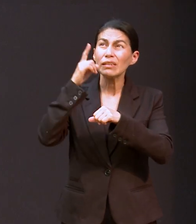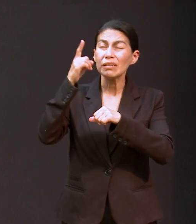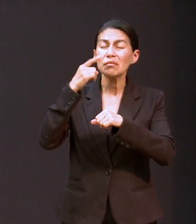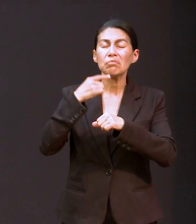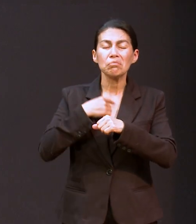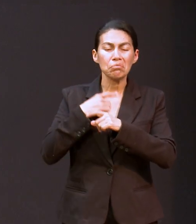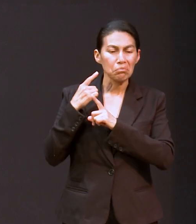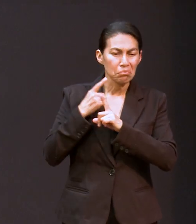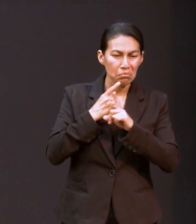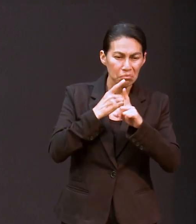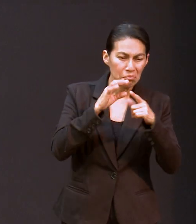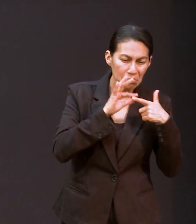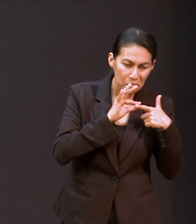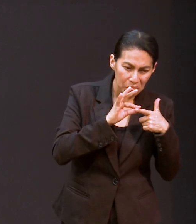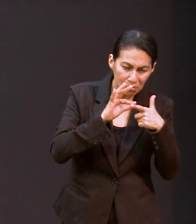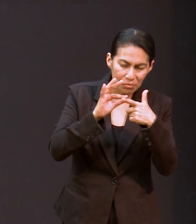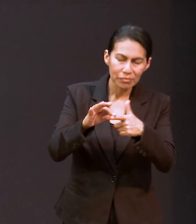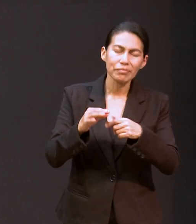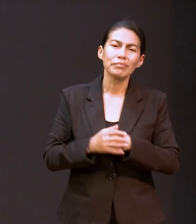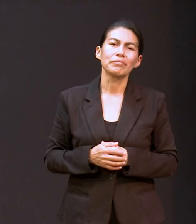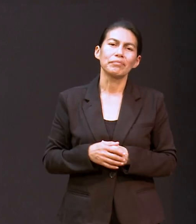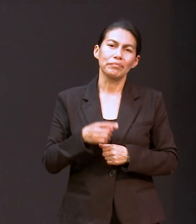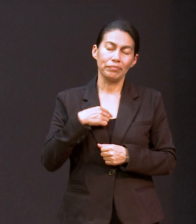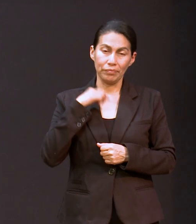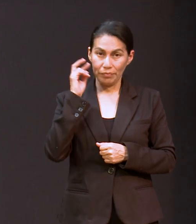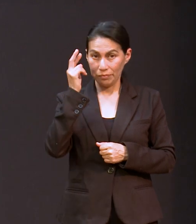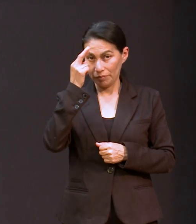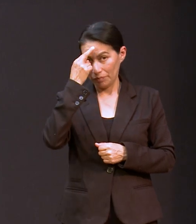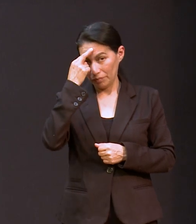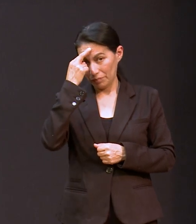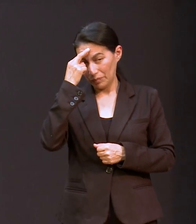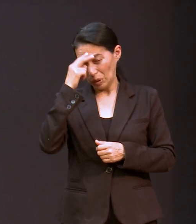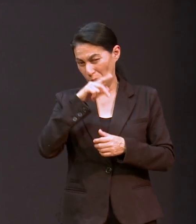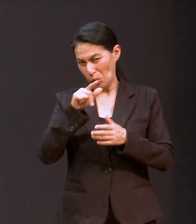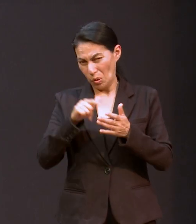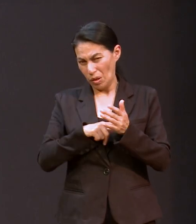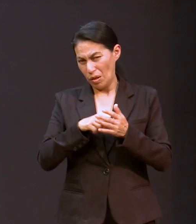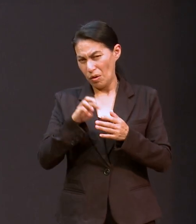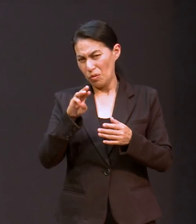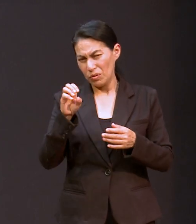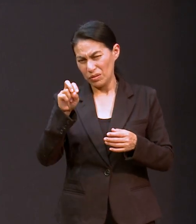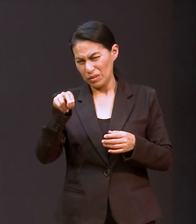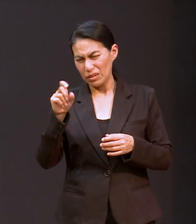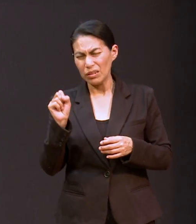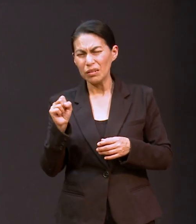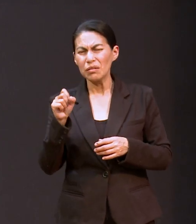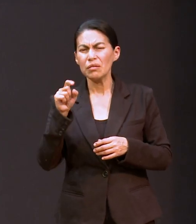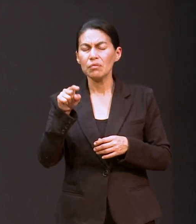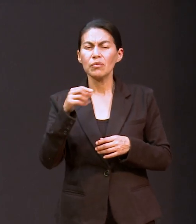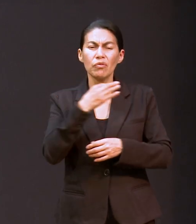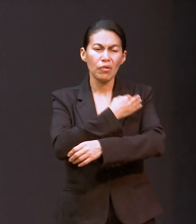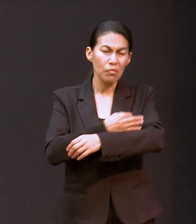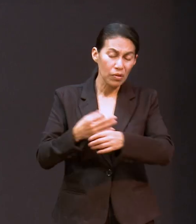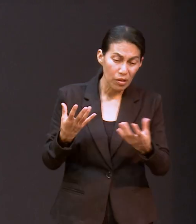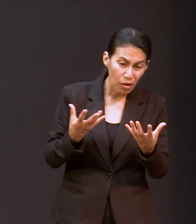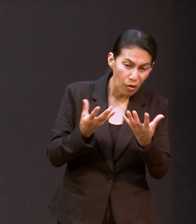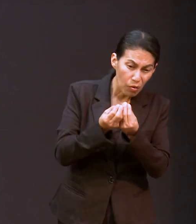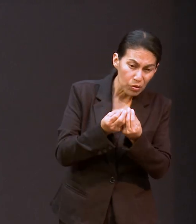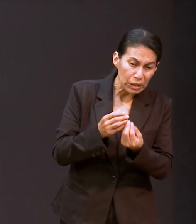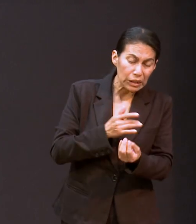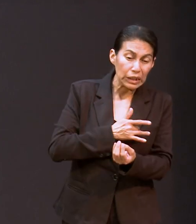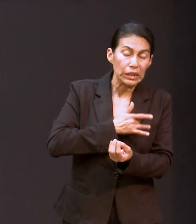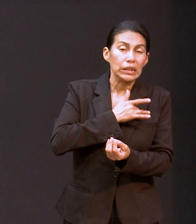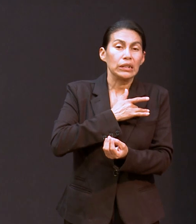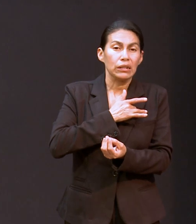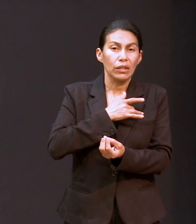mano de él en todo lugar donde yo he ido yo me acuerdo que estaba en Windsor con mi familia y yo estaba trabajando Y todavía